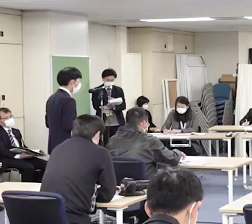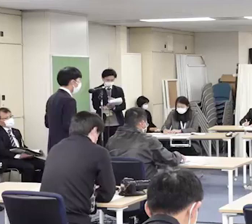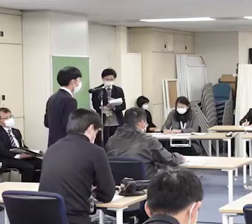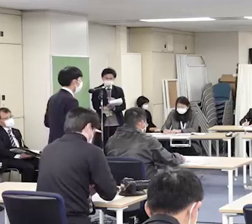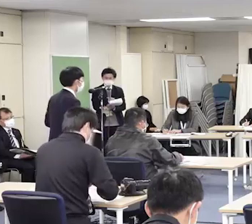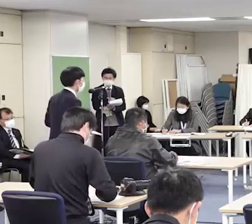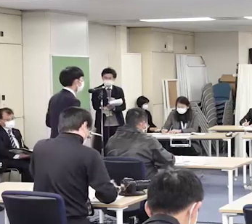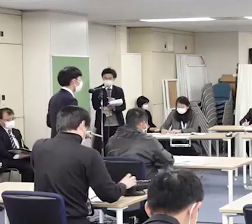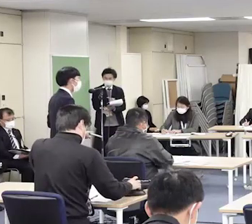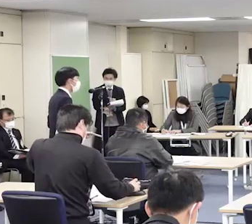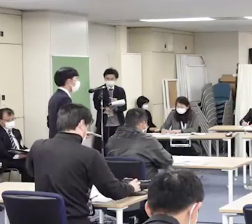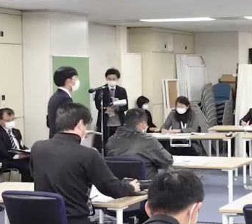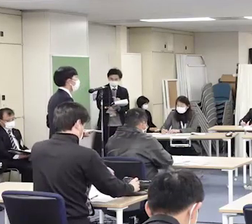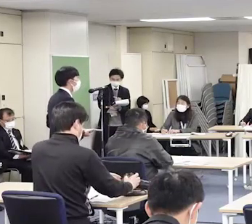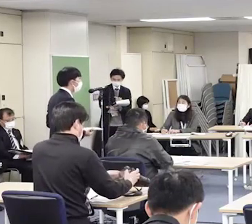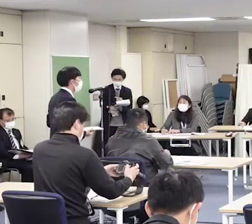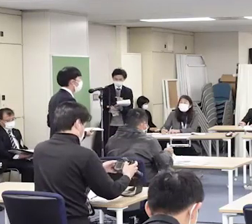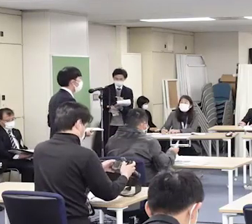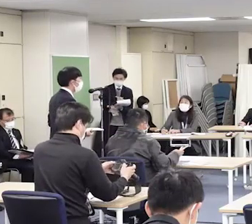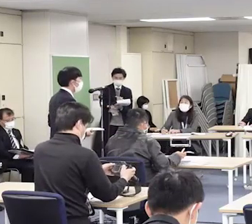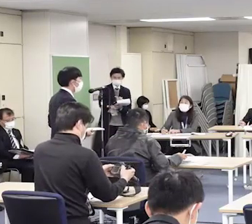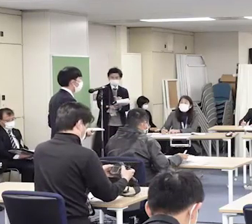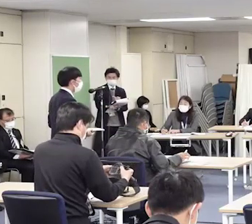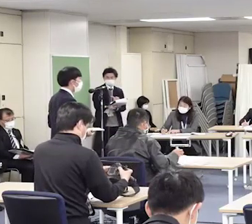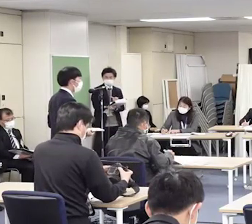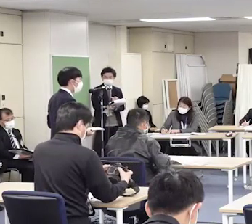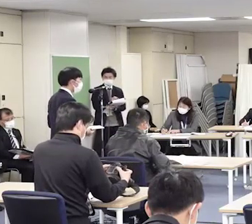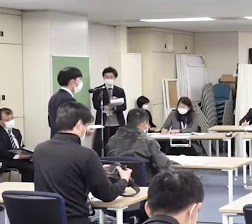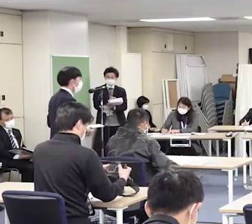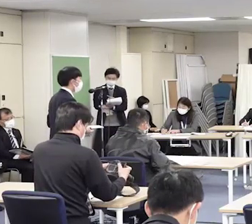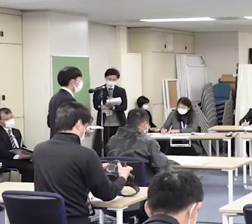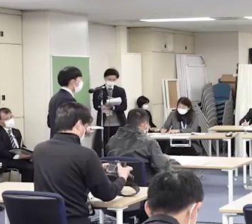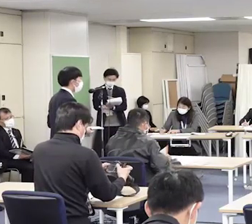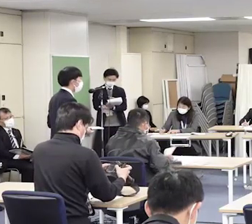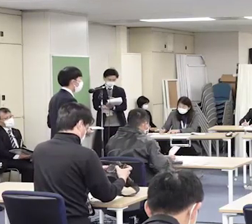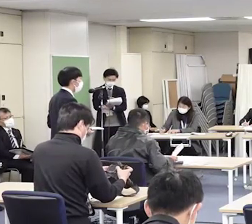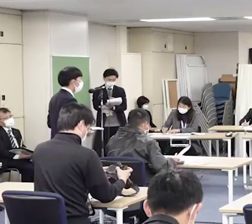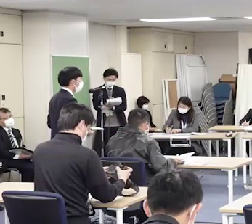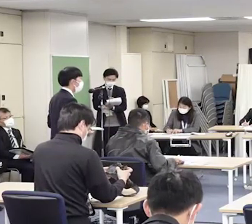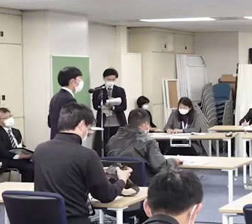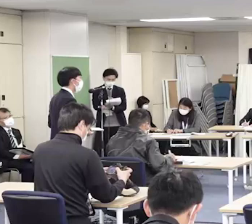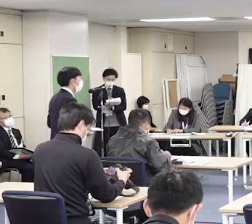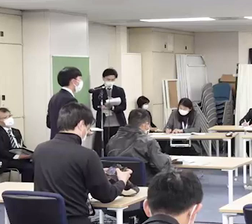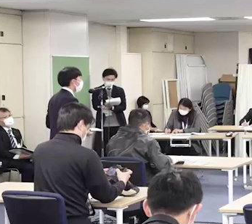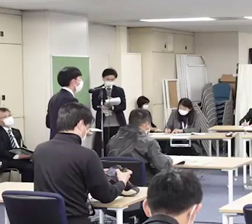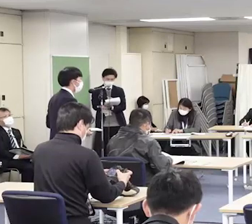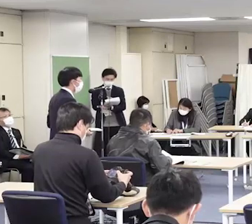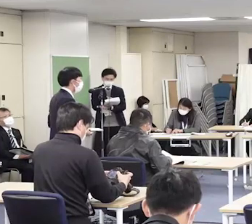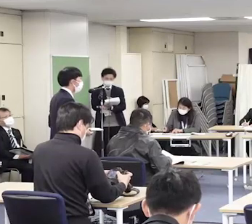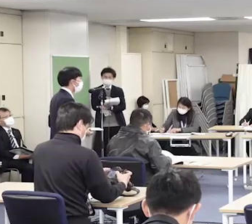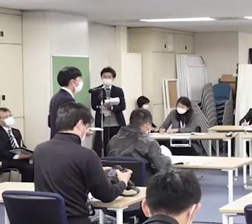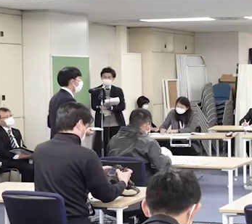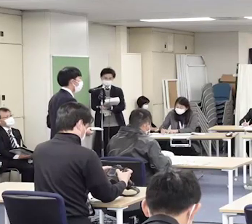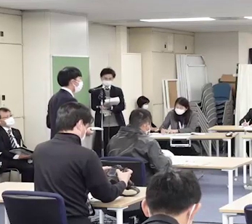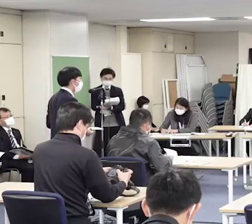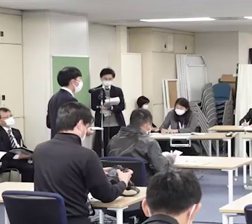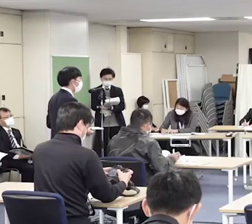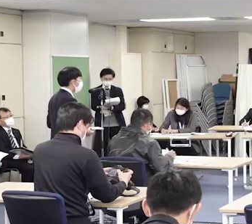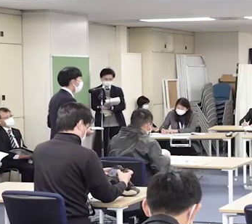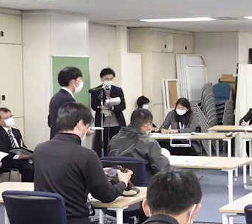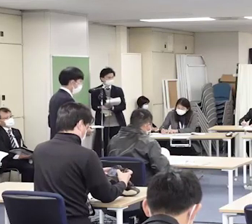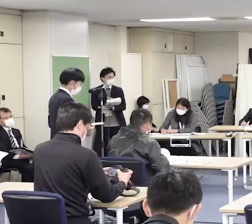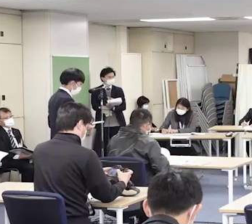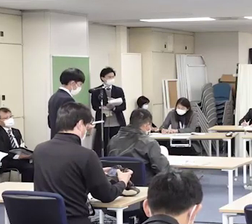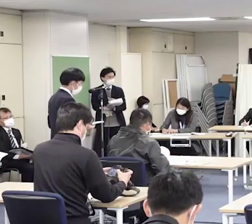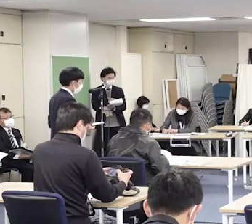ほどと若干被るところがあるんですけれども、26日に、結構間に合わせるためというか空白期間を作らない